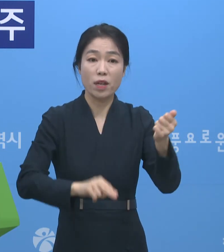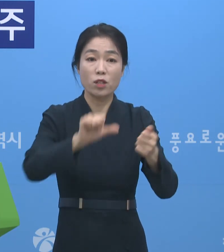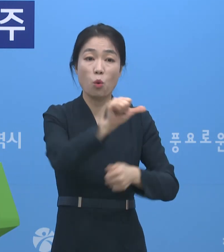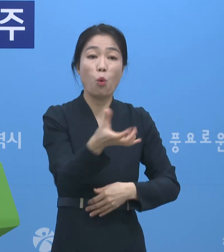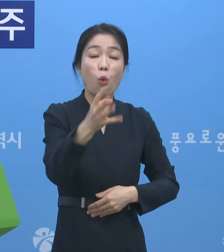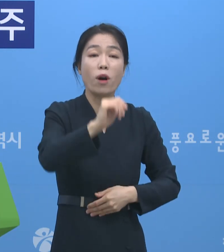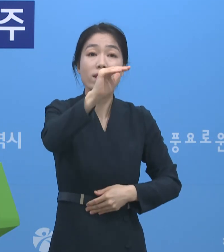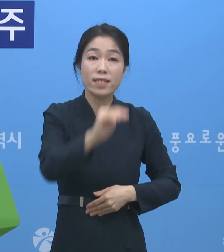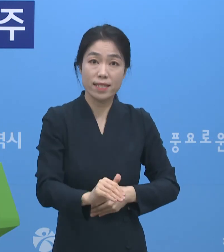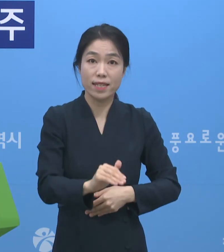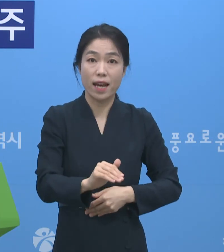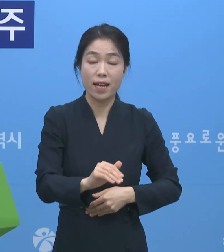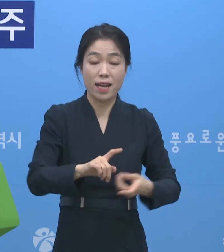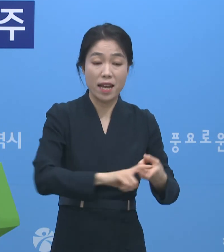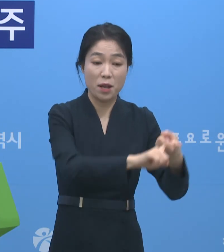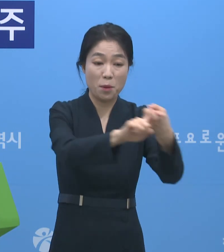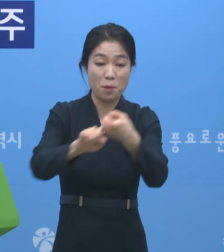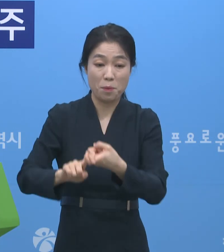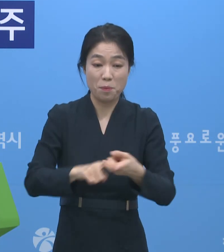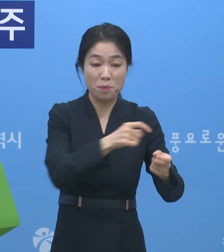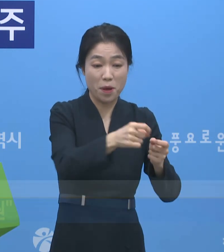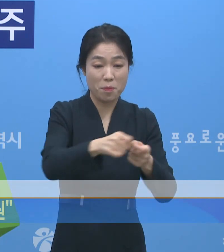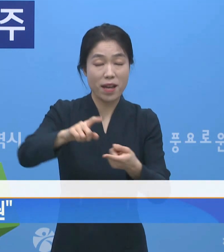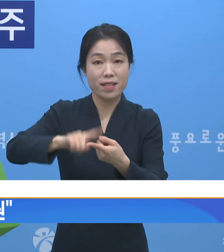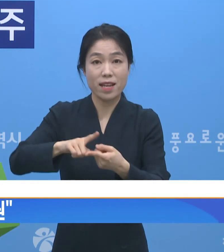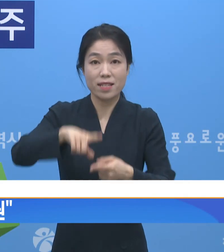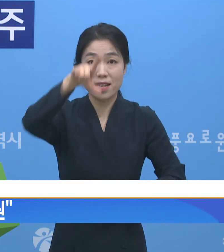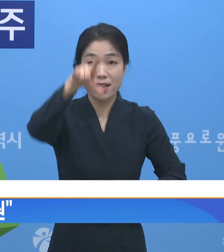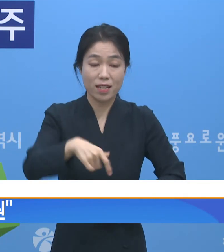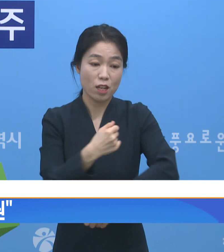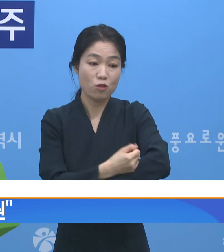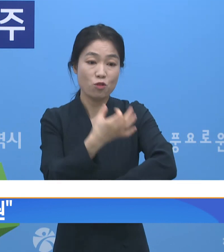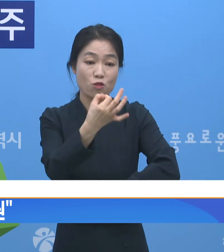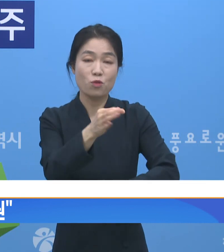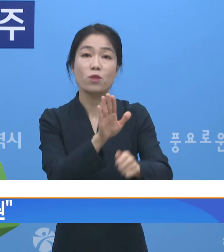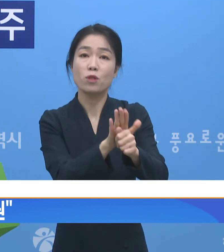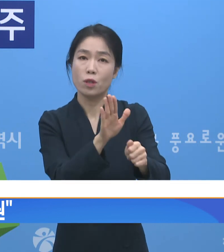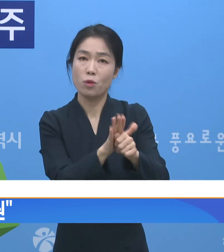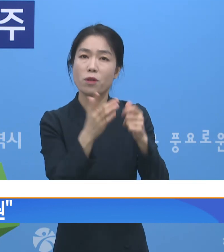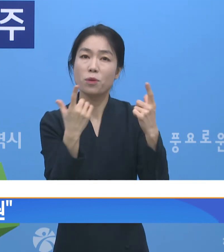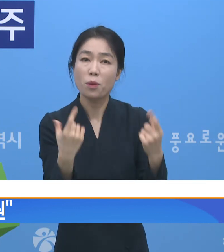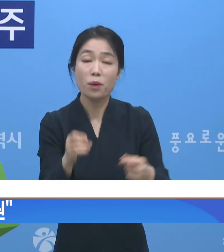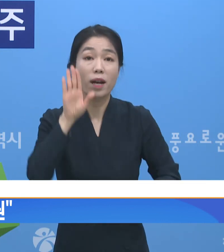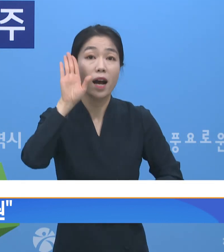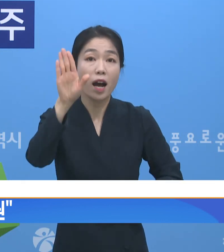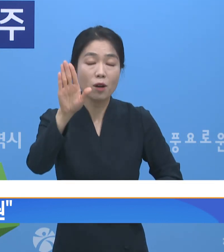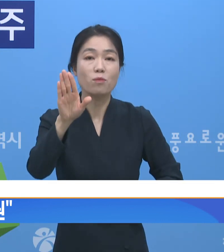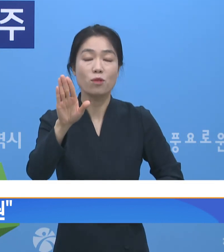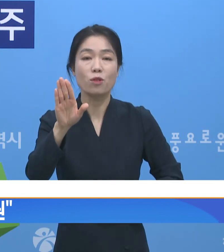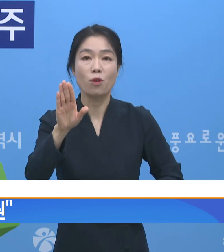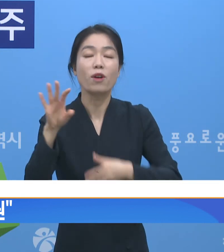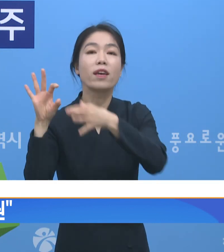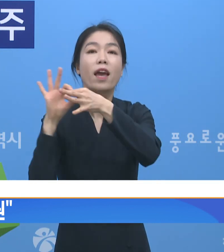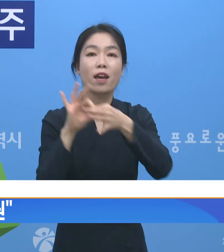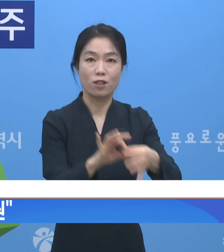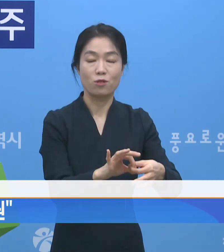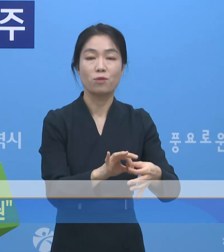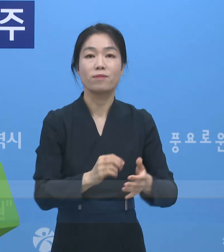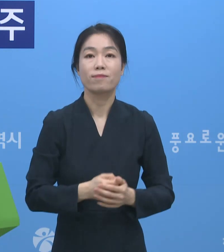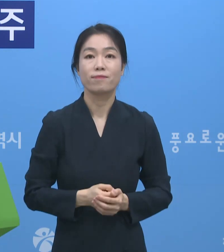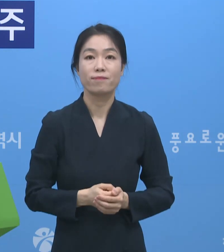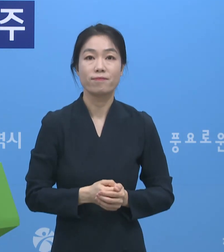5억 원 이하의 가맹점에 대한 카드 결제 수수료 지원 역시 앞으로도 계속